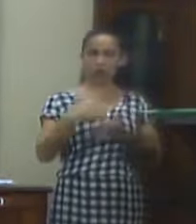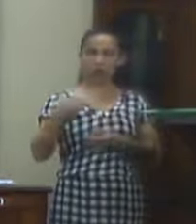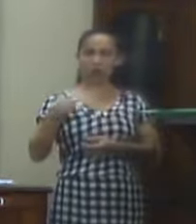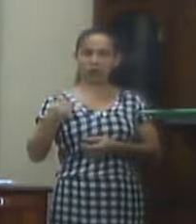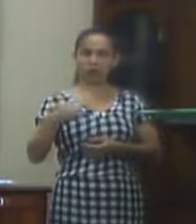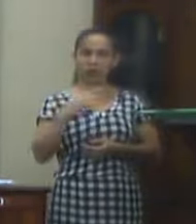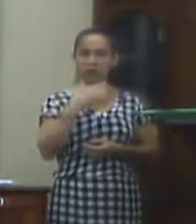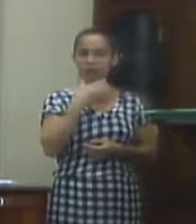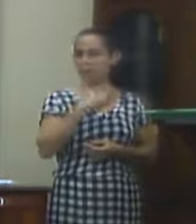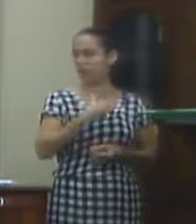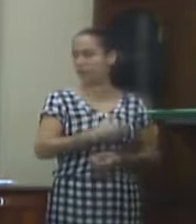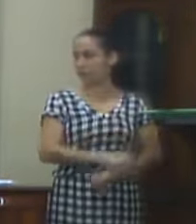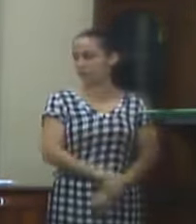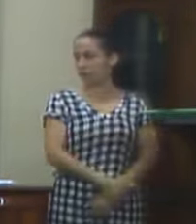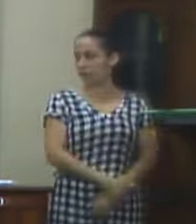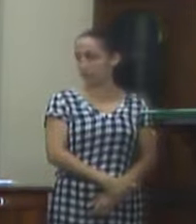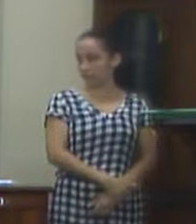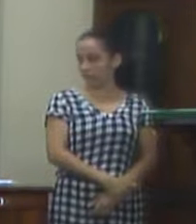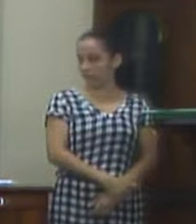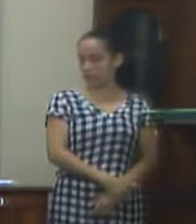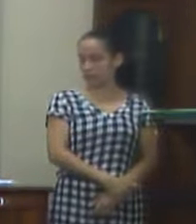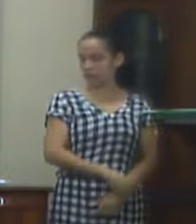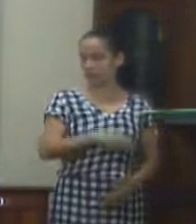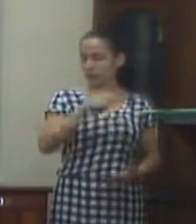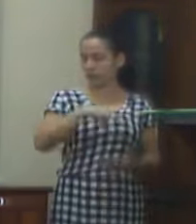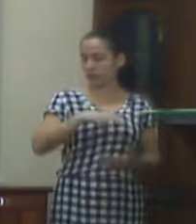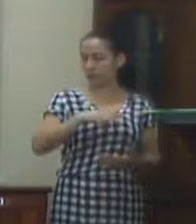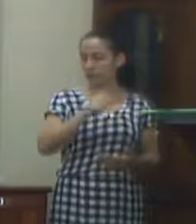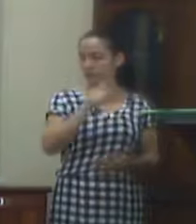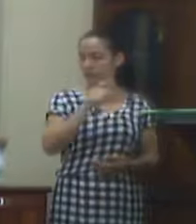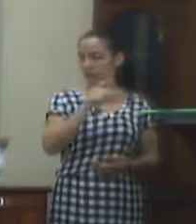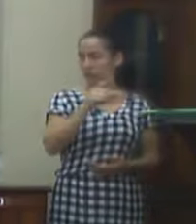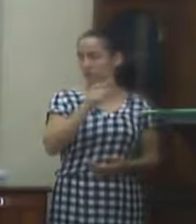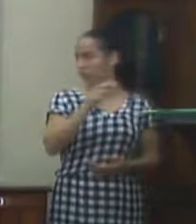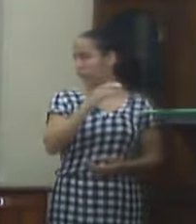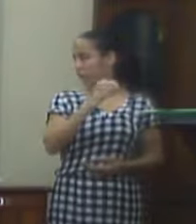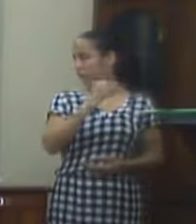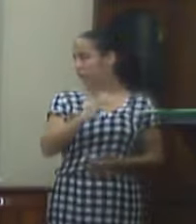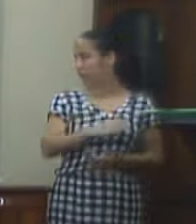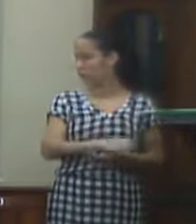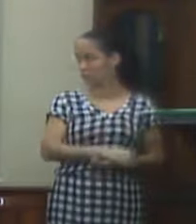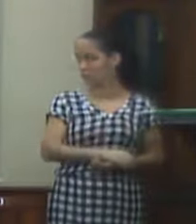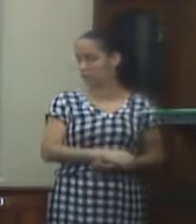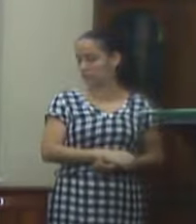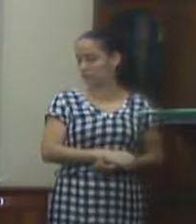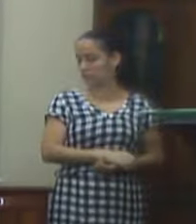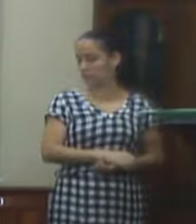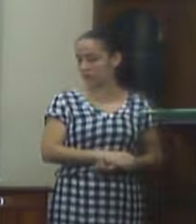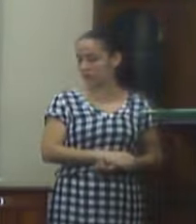dezembro. Leitura de pareceres.